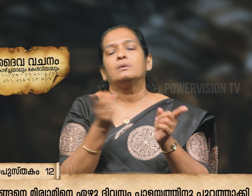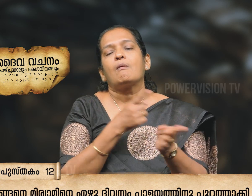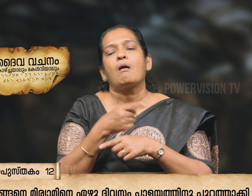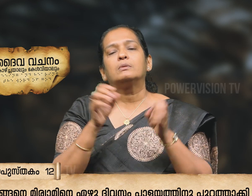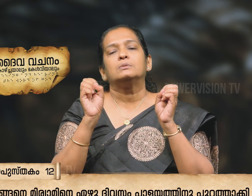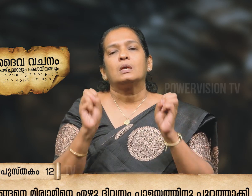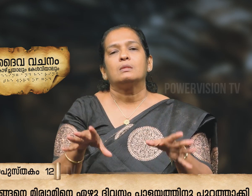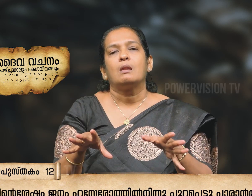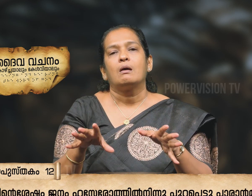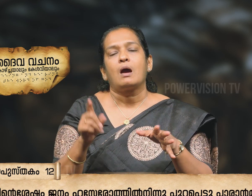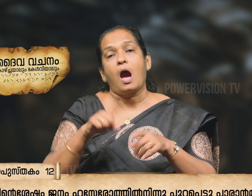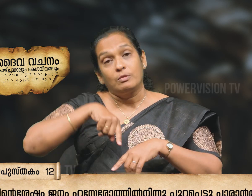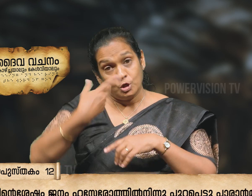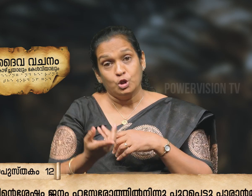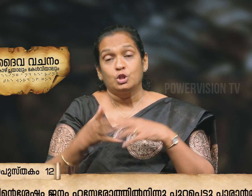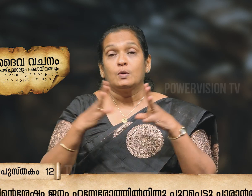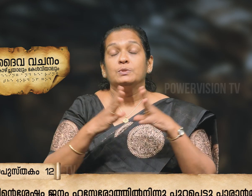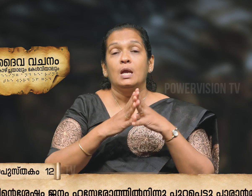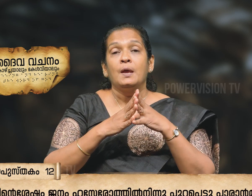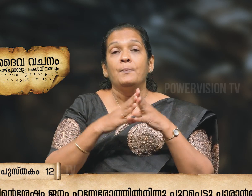ചെയ്യാതിരുന്നു. അതിന്റെ ശേഷം ജനം